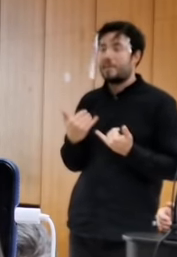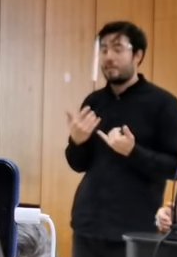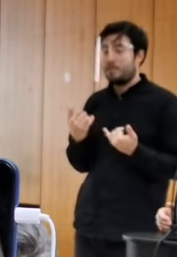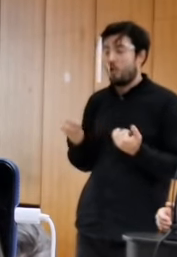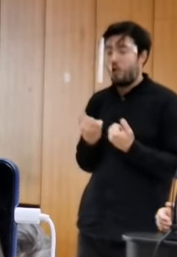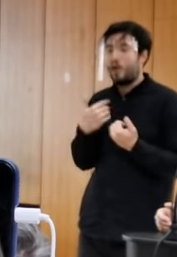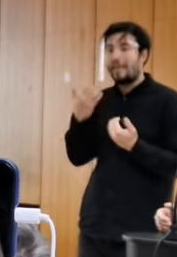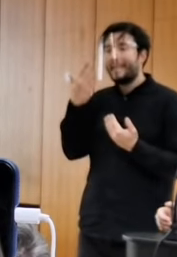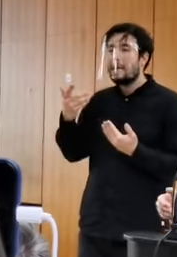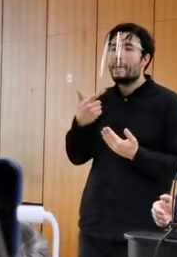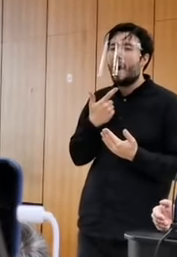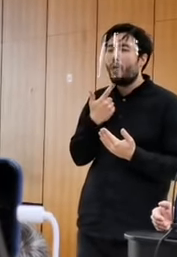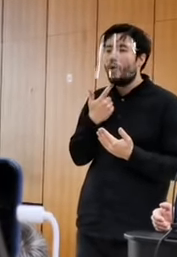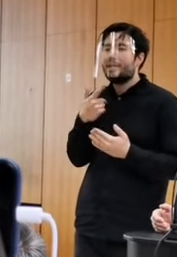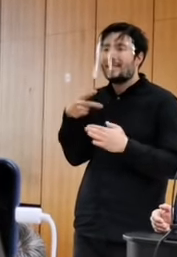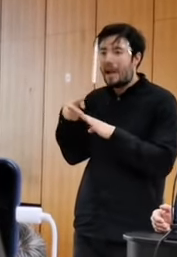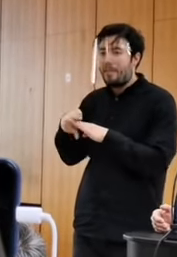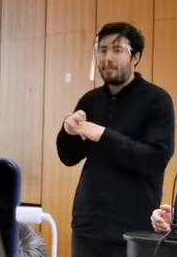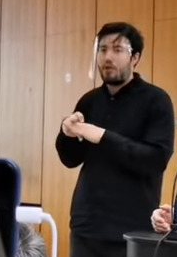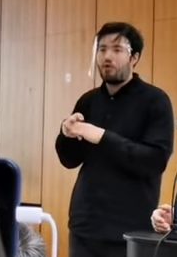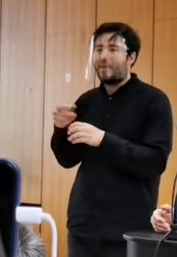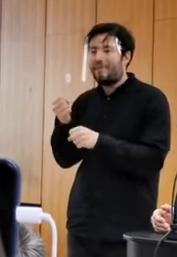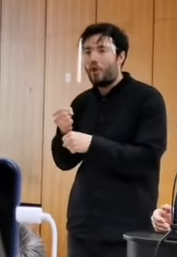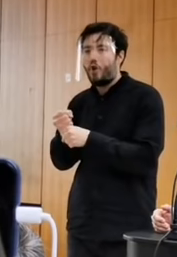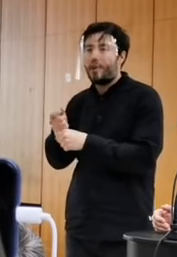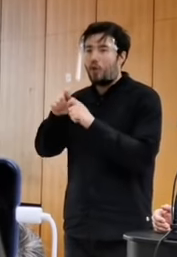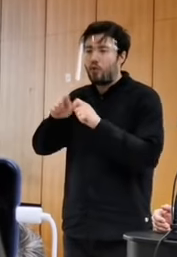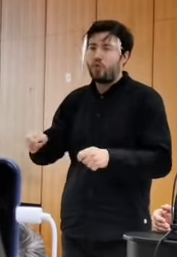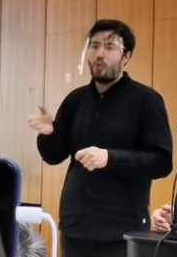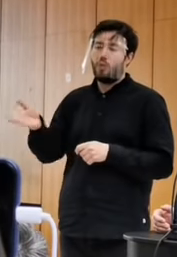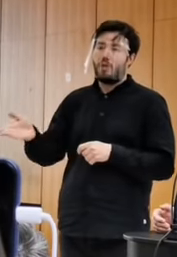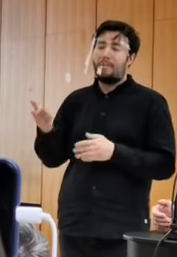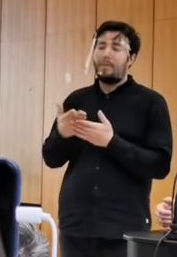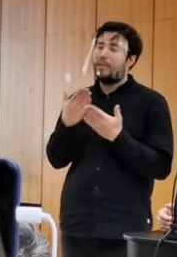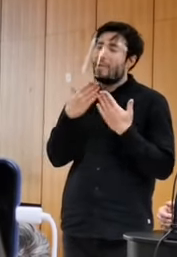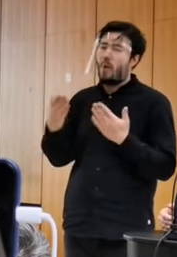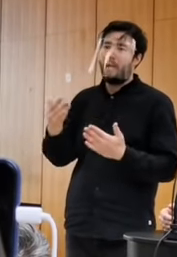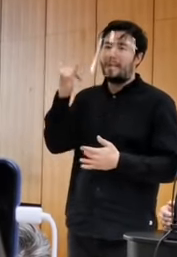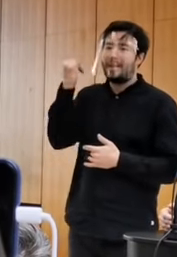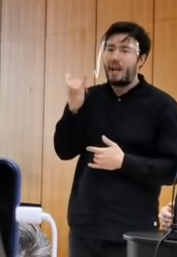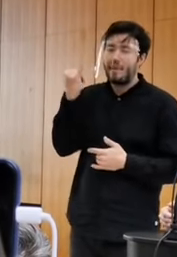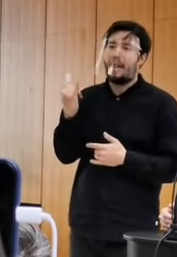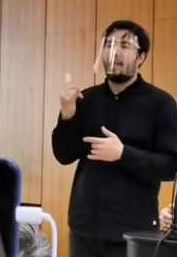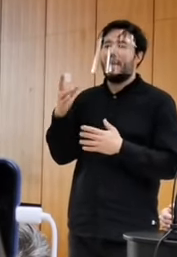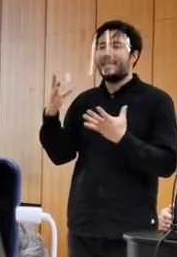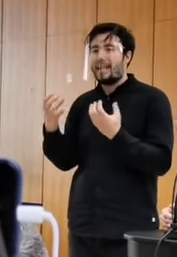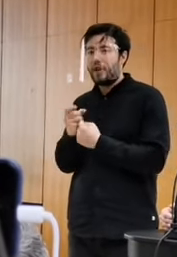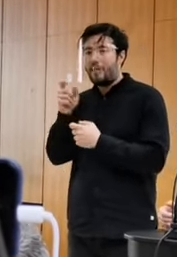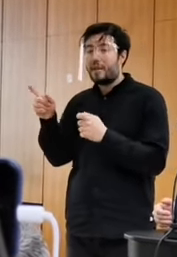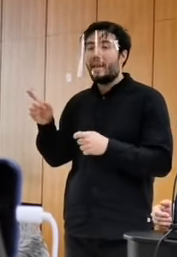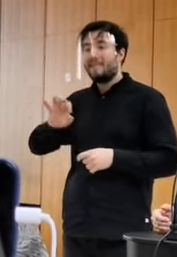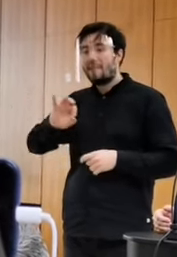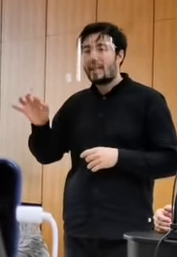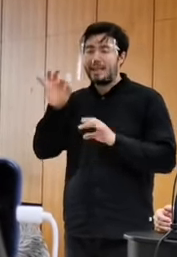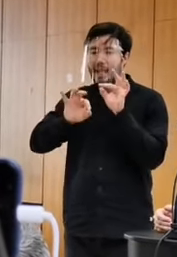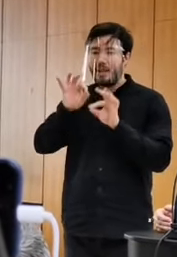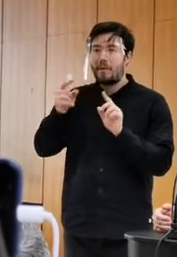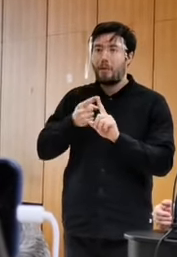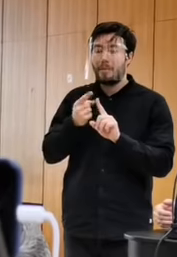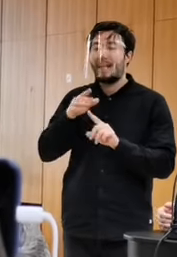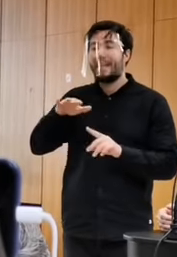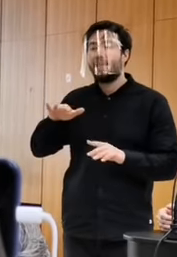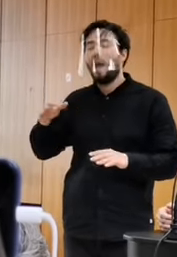vykonávať a preto veľmi ďakujem všetkým učiteľom, riaditeľom a zriaďovateľom, že dokážu nastaviť tie podmienky tak, že máme deti v